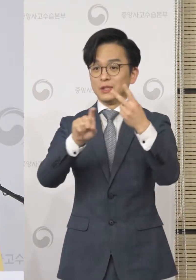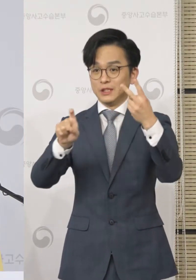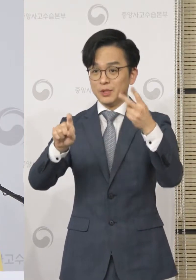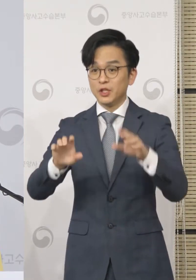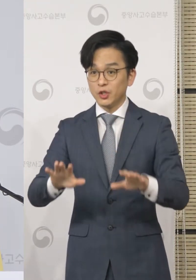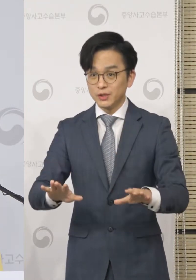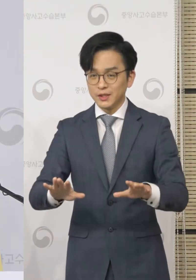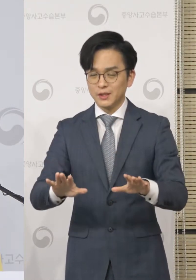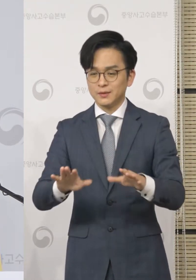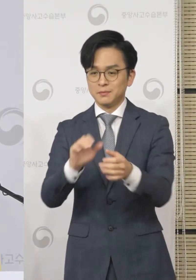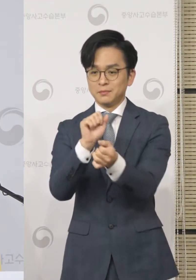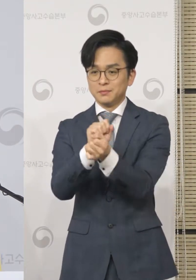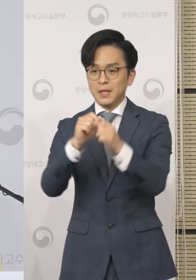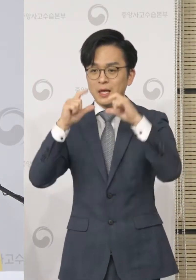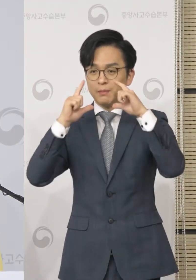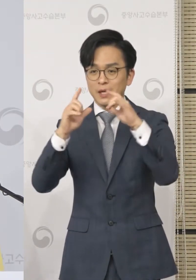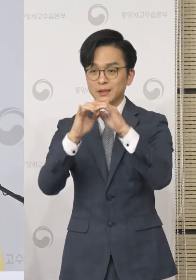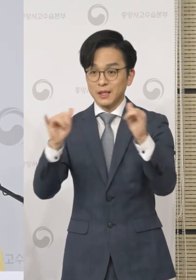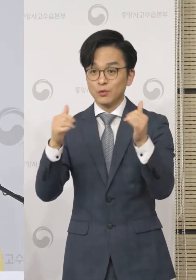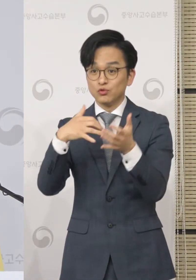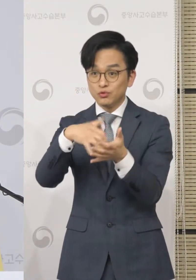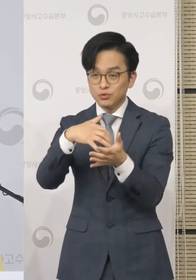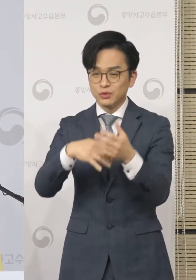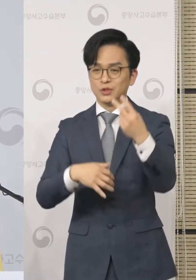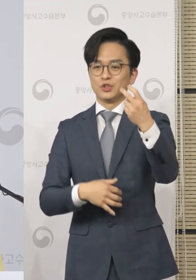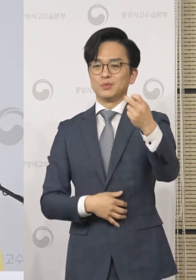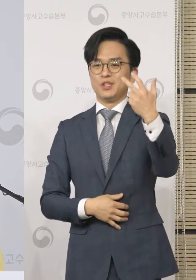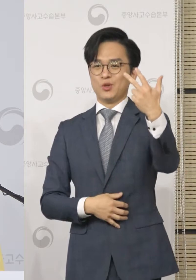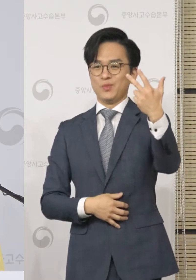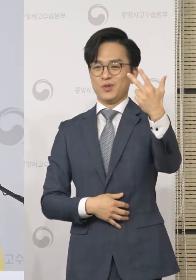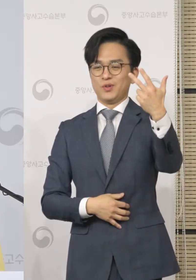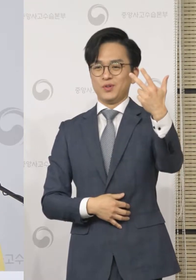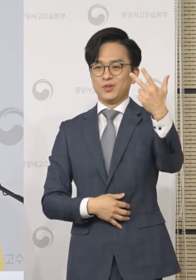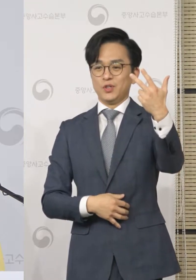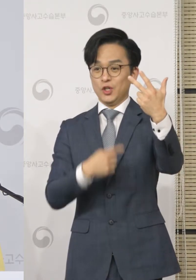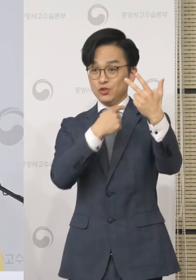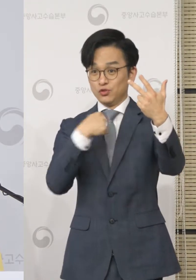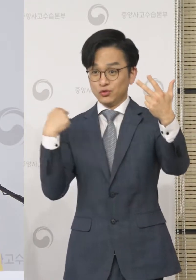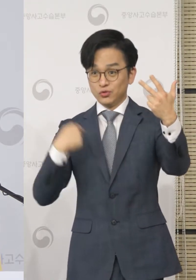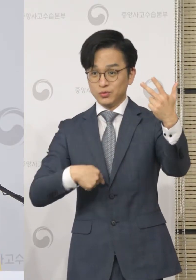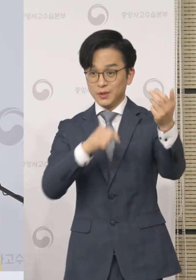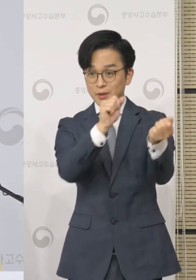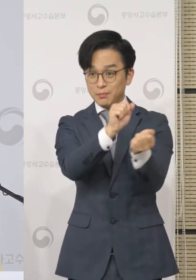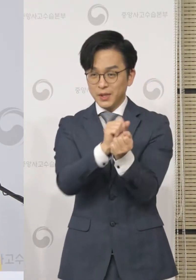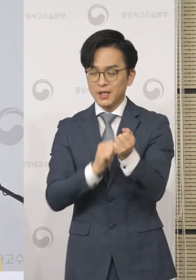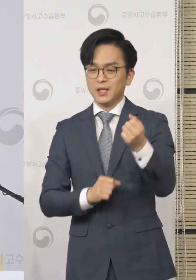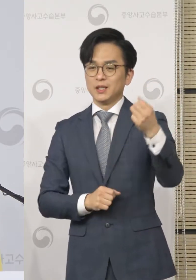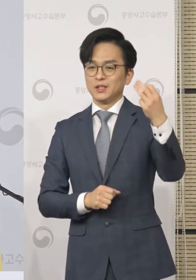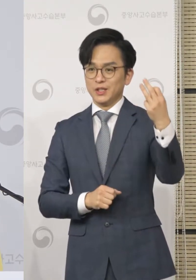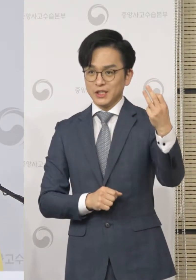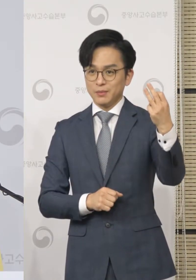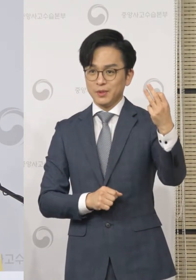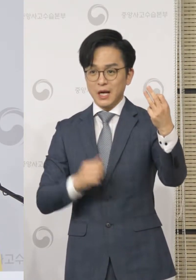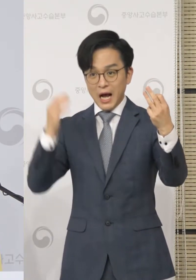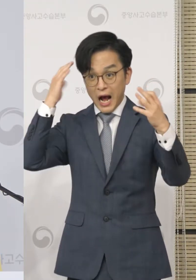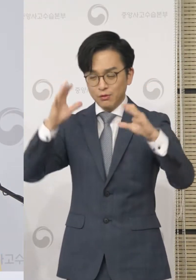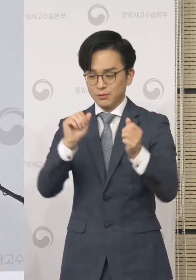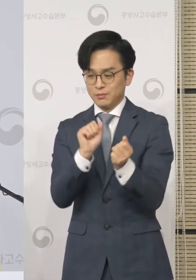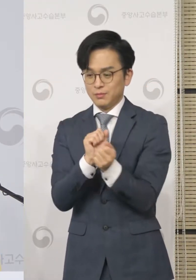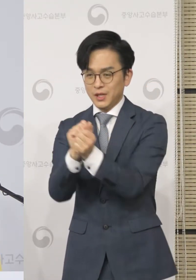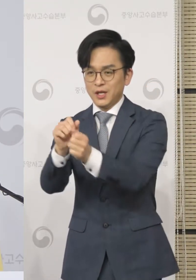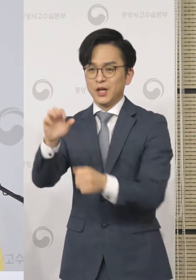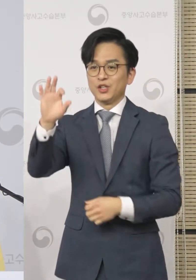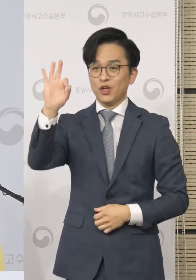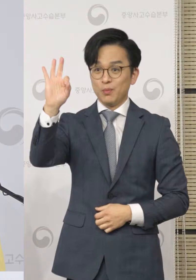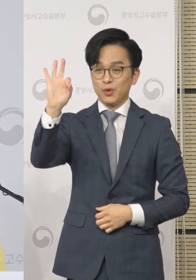2월 10일 현재 확진 환자는 27명으로 중국에서의 유입 13명, 국내 환자에 의한 접촉